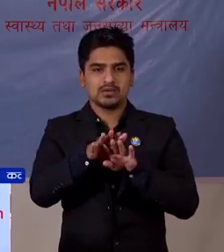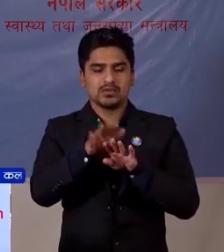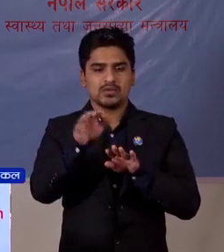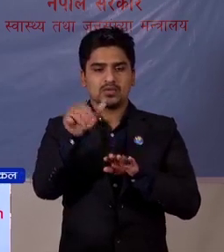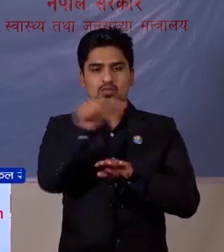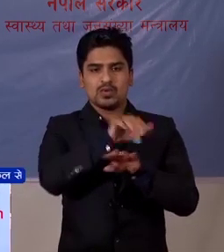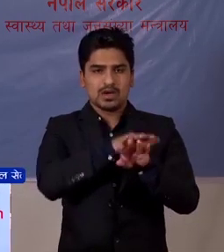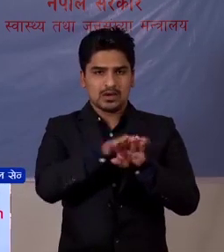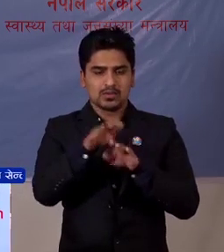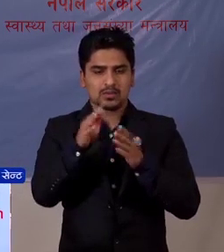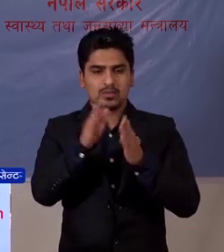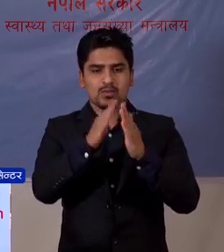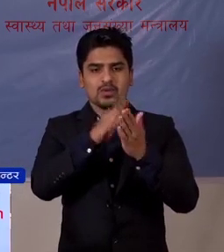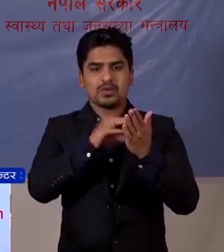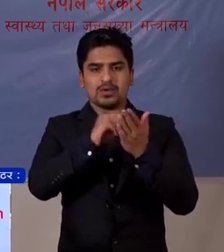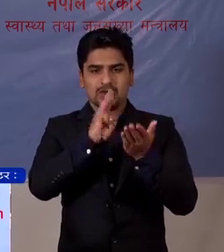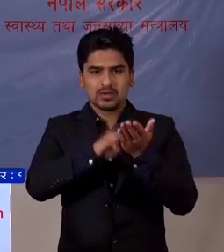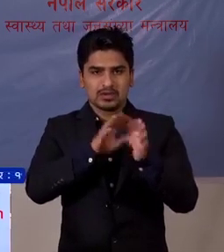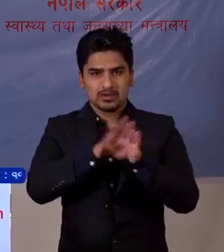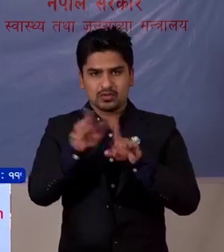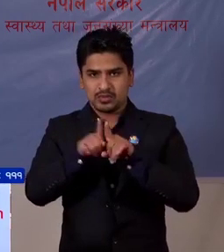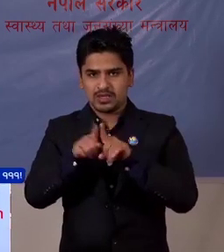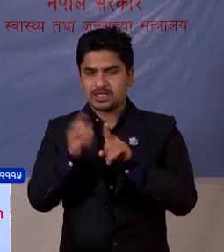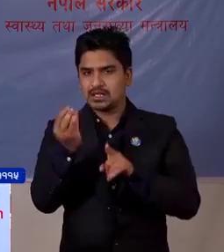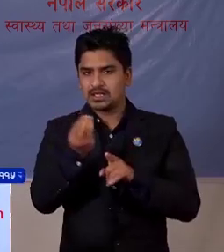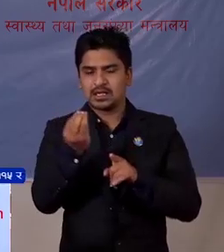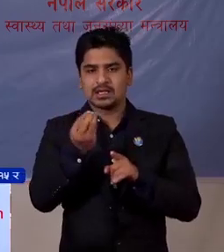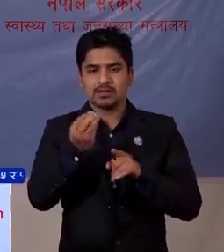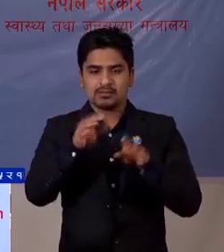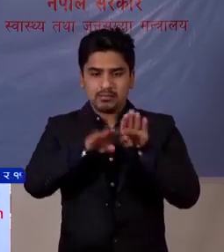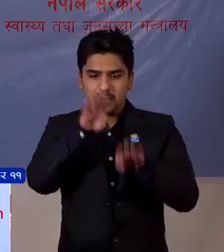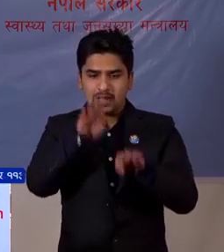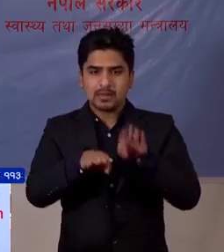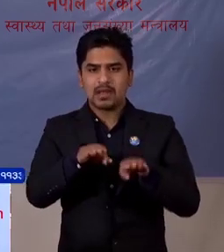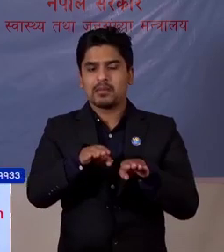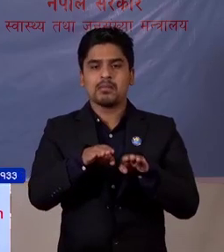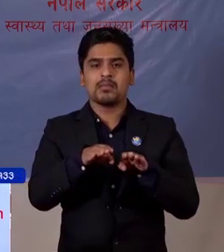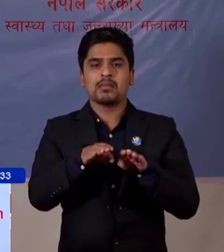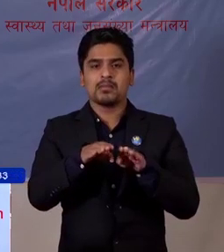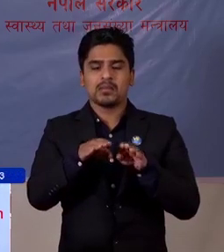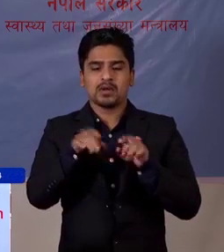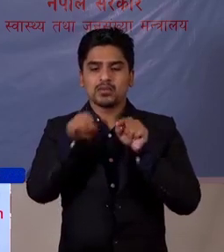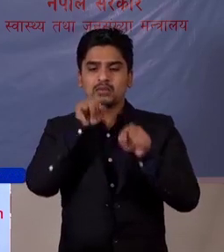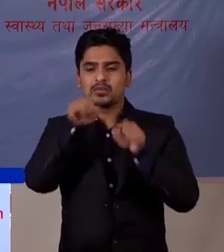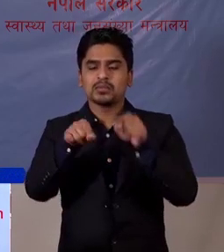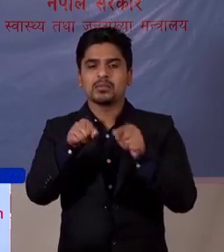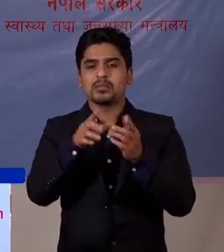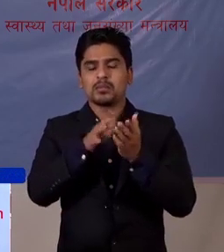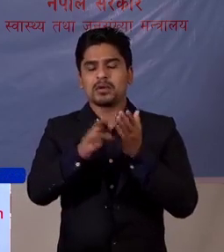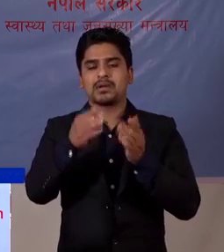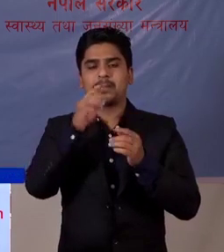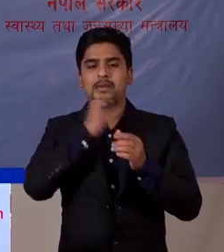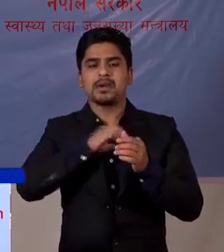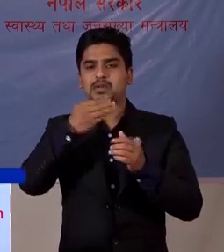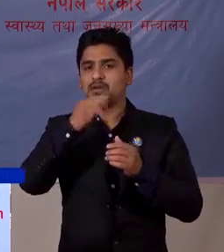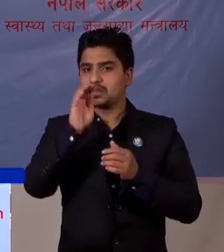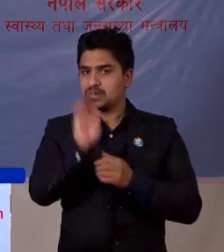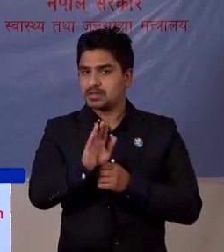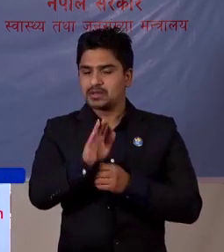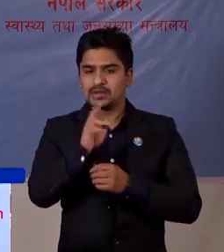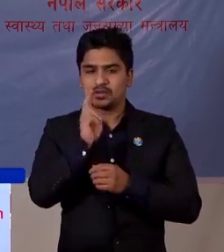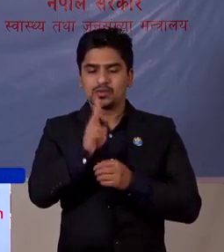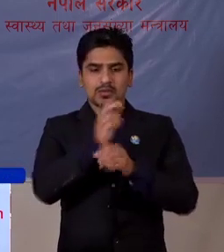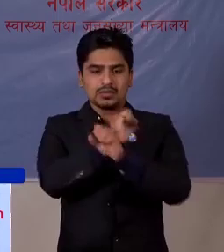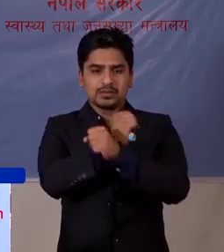र उहाँहरूका परिवारका सदस्यहरू पनि केही भेदभाव र दोषारोपणबाट पीडित हुन सक्नुहुन्छ।